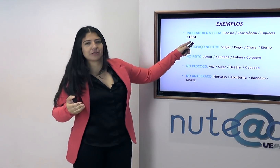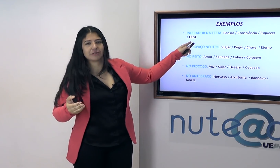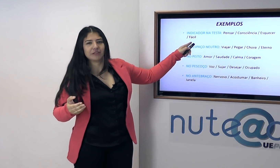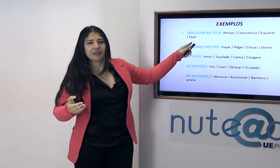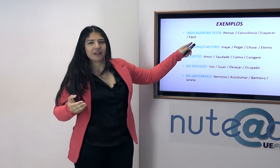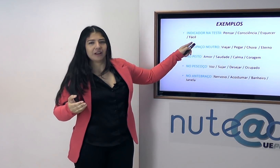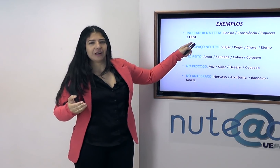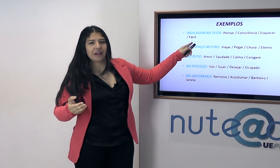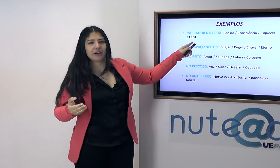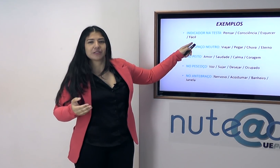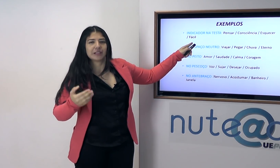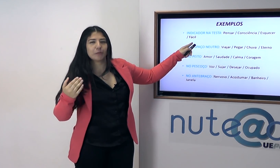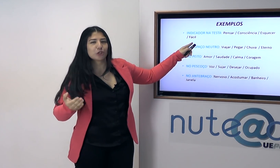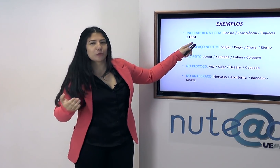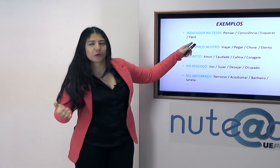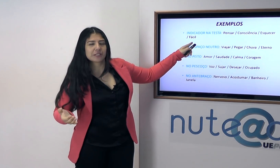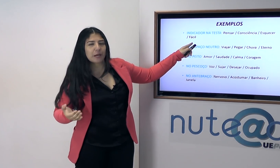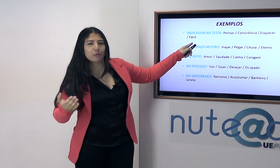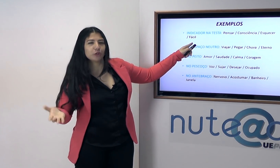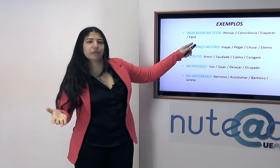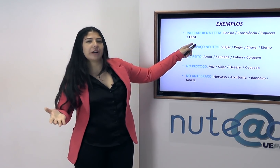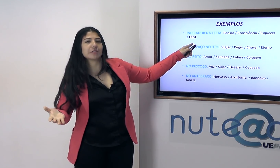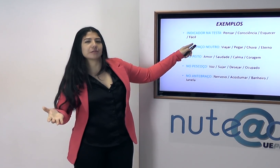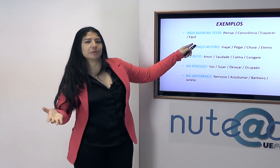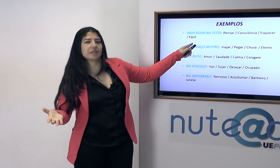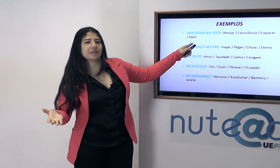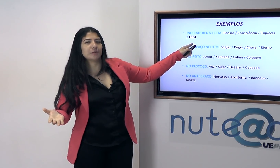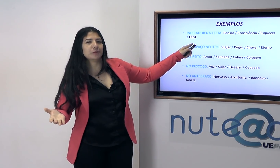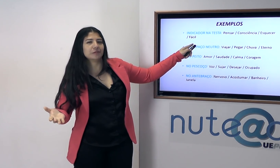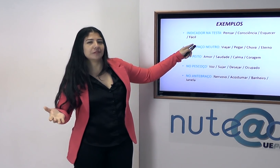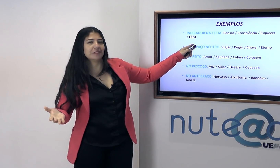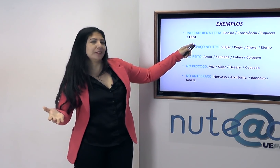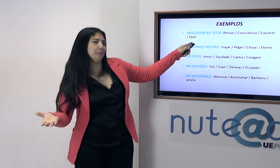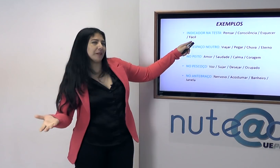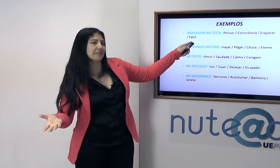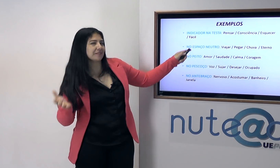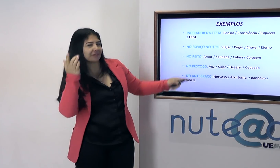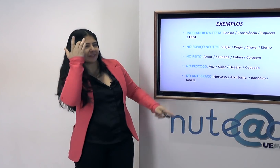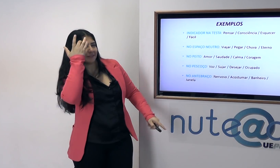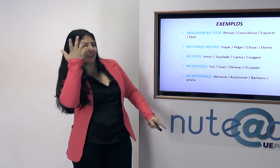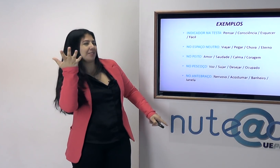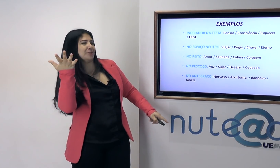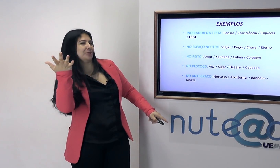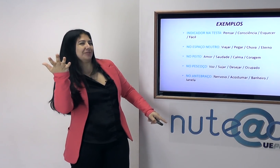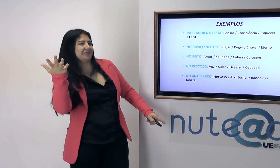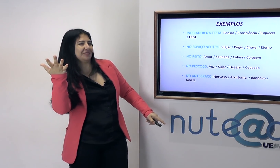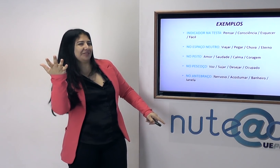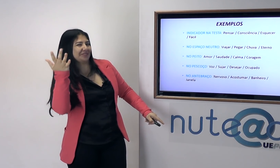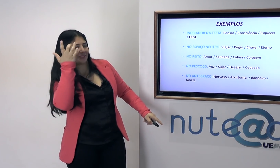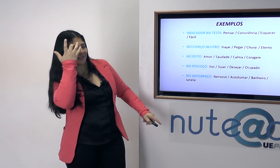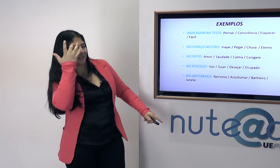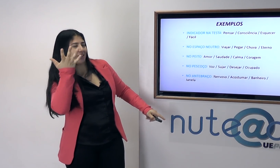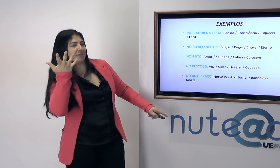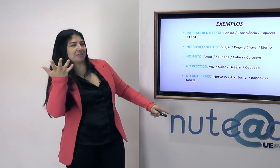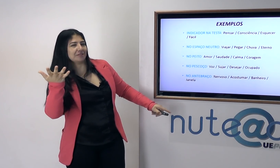Fácil. Você lembra de uma coisa que é muito fácil. Por exemplo, libras. Fácil.